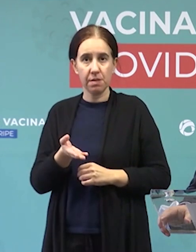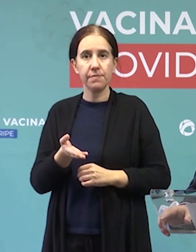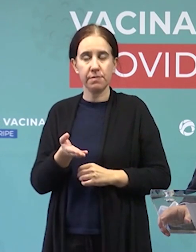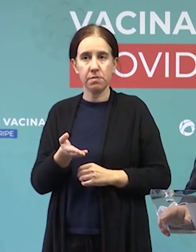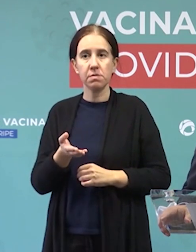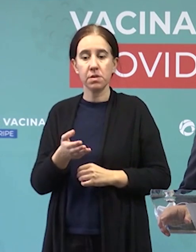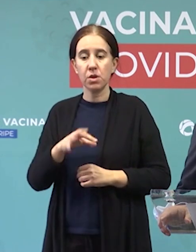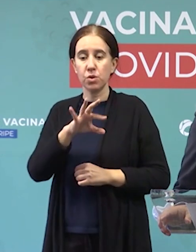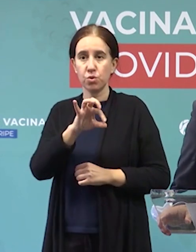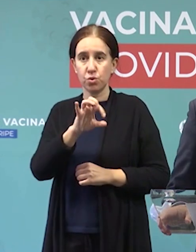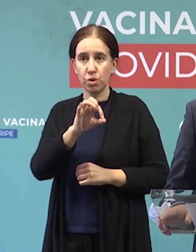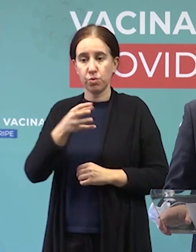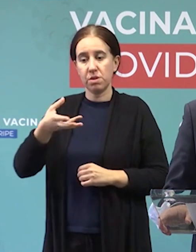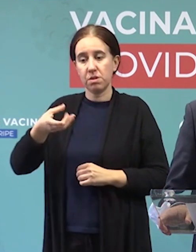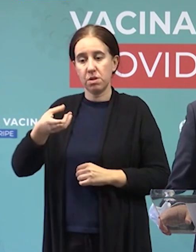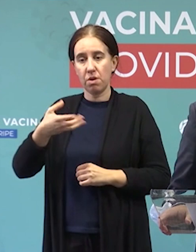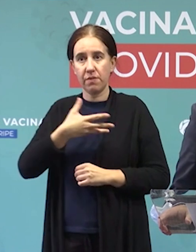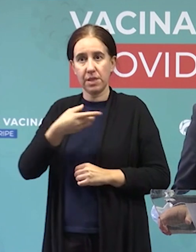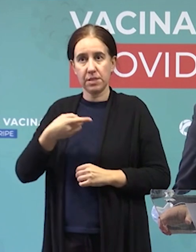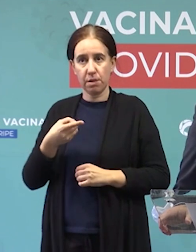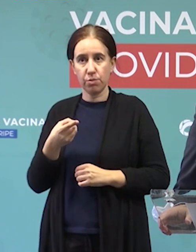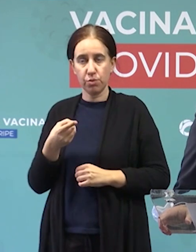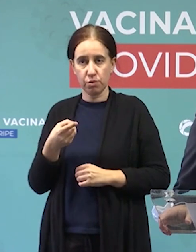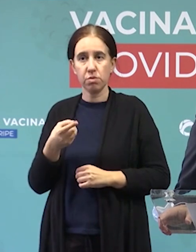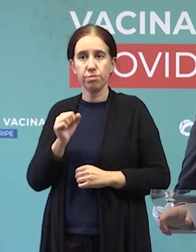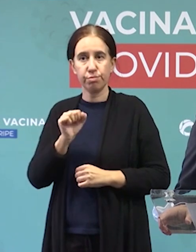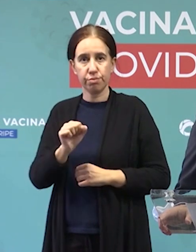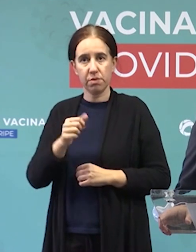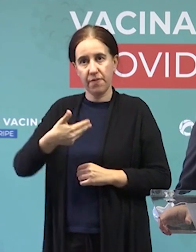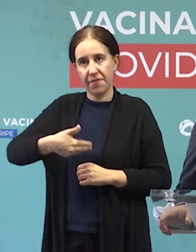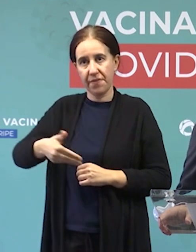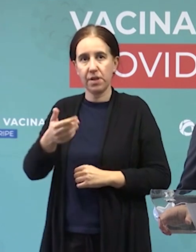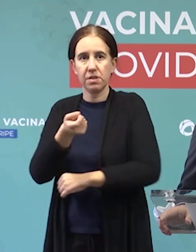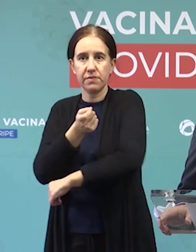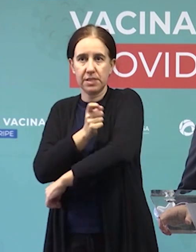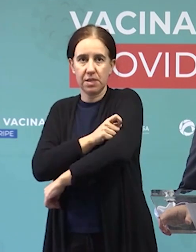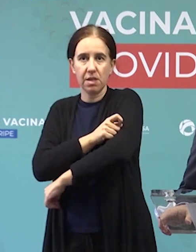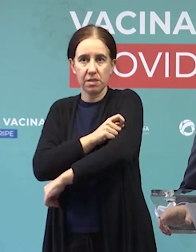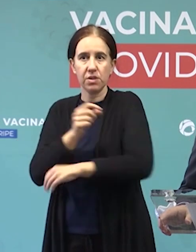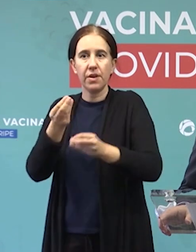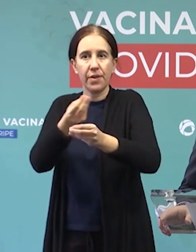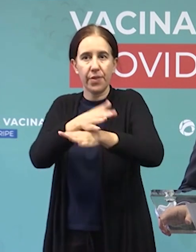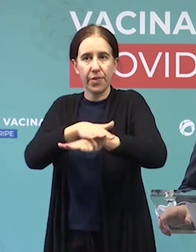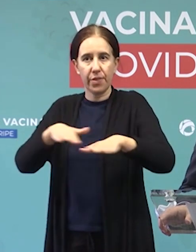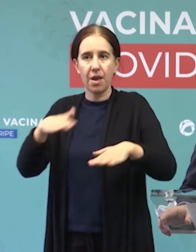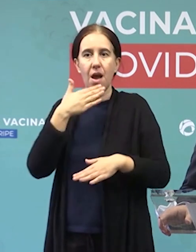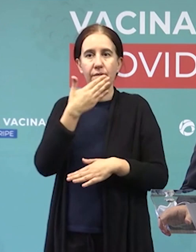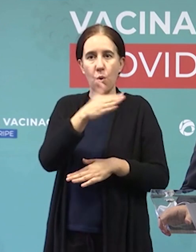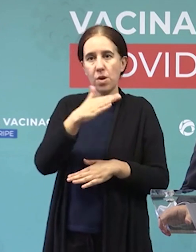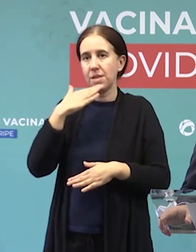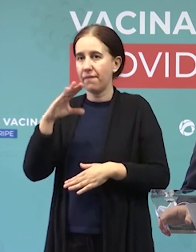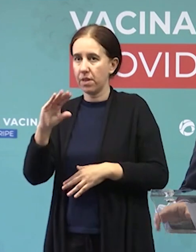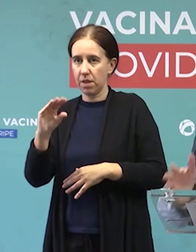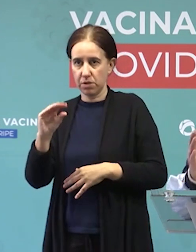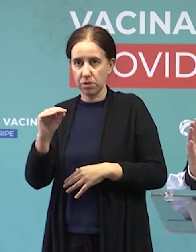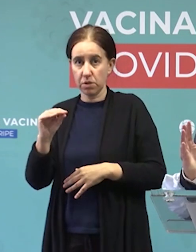a 18 e 19 de dezembro, serão vacinadas as crianças de 11 e 10